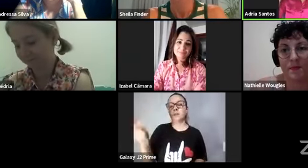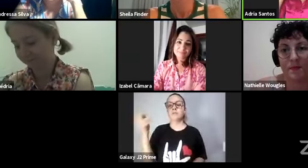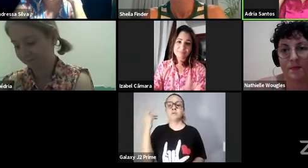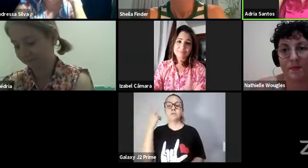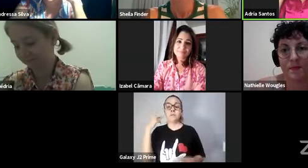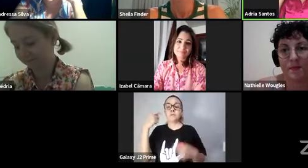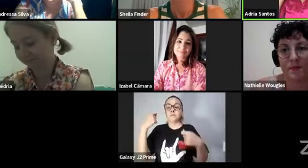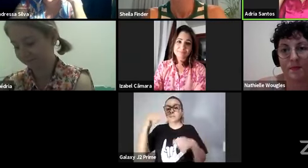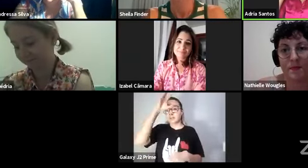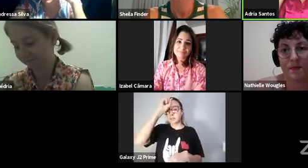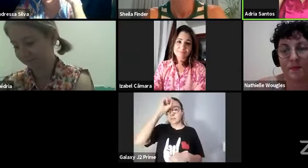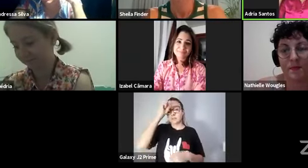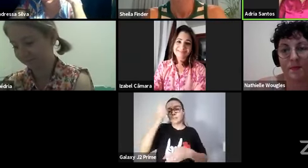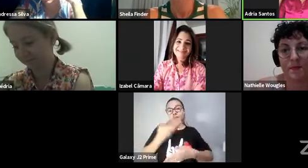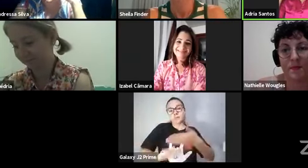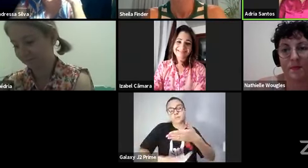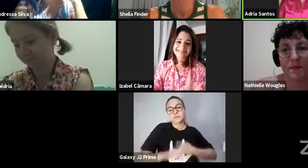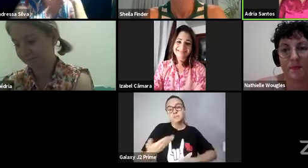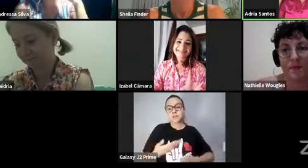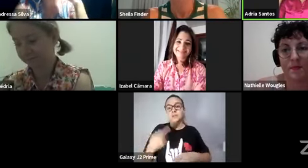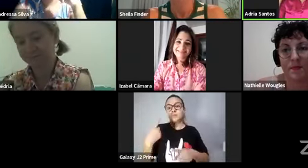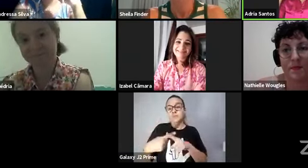muitas coisas tá aqui, ó, né, na nossa